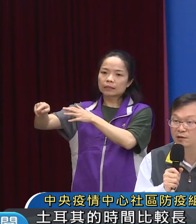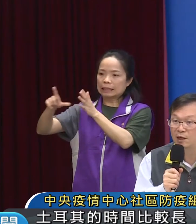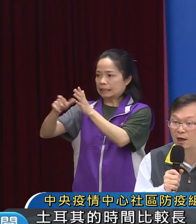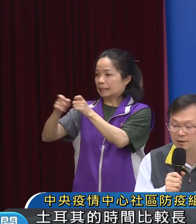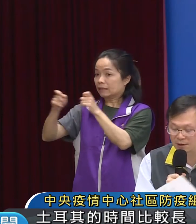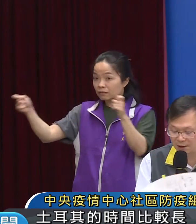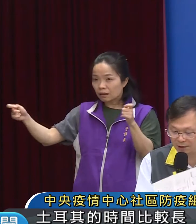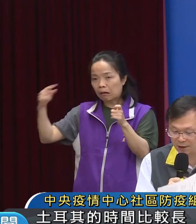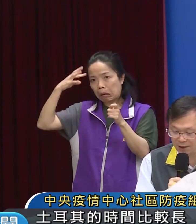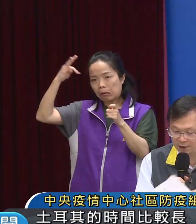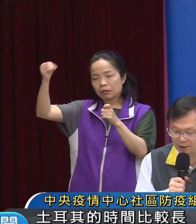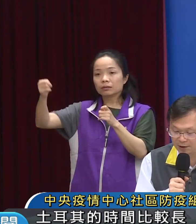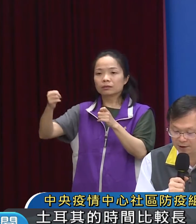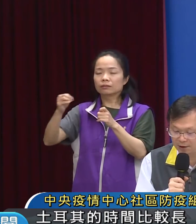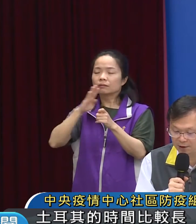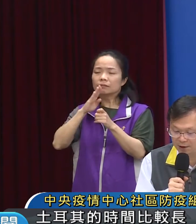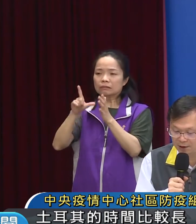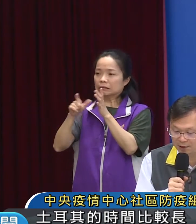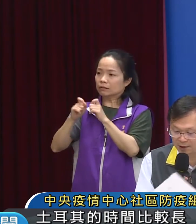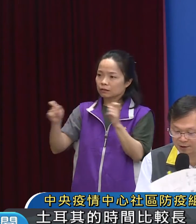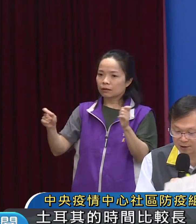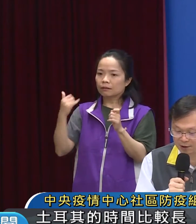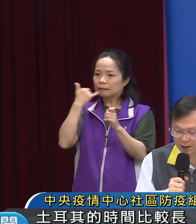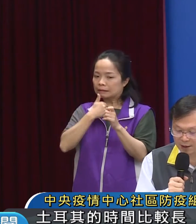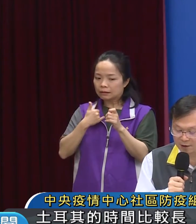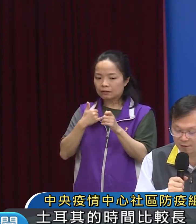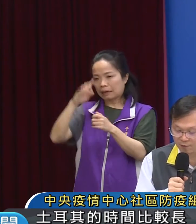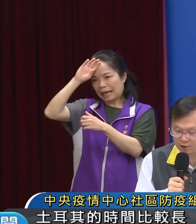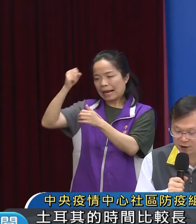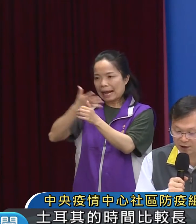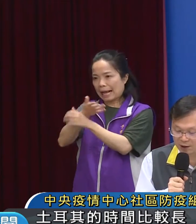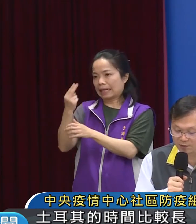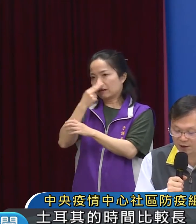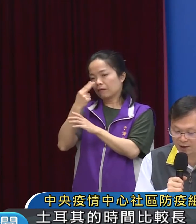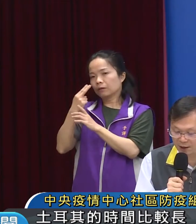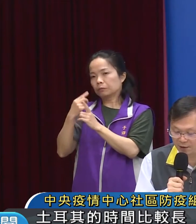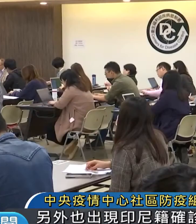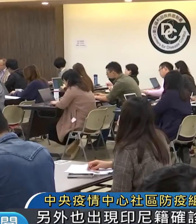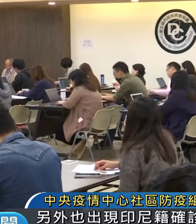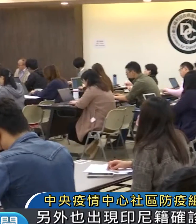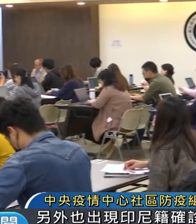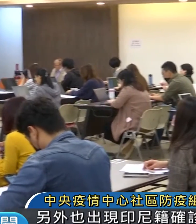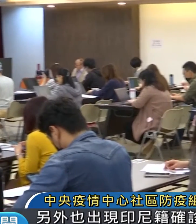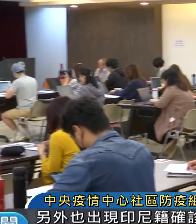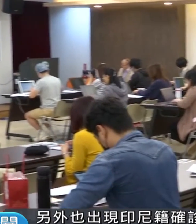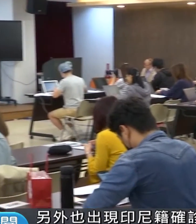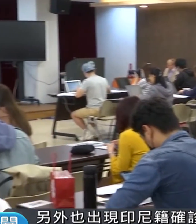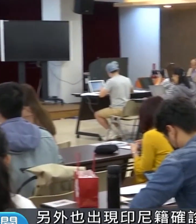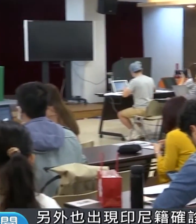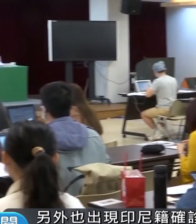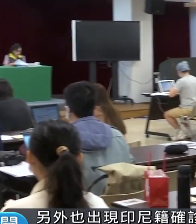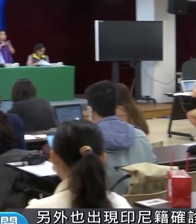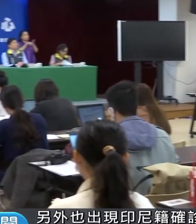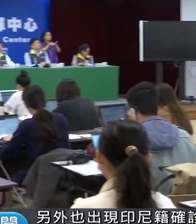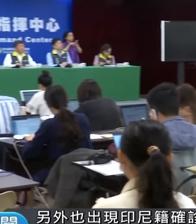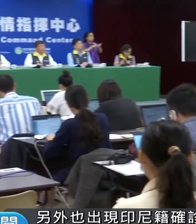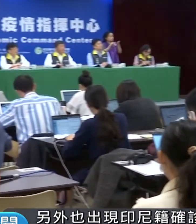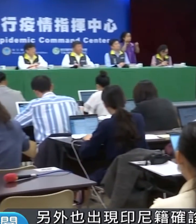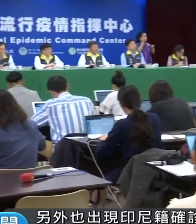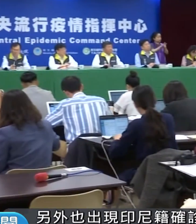较长，他的这个当然他的这个感染的风险应该比较高。 另外也出现印尼籍确诊病患，则是来台